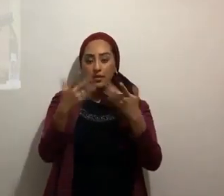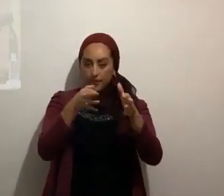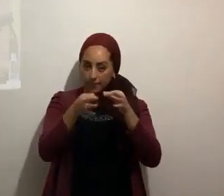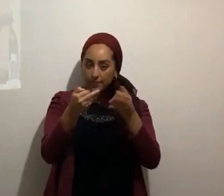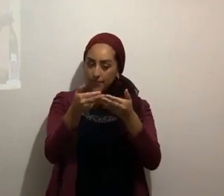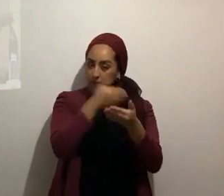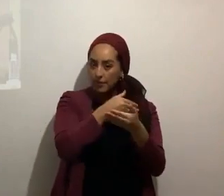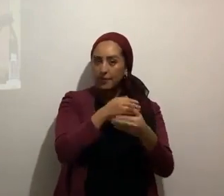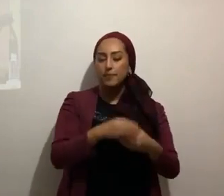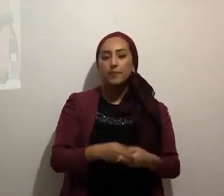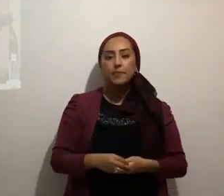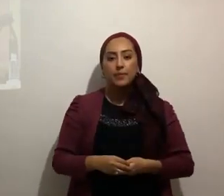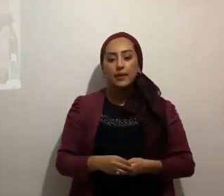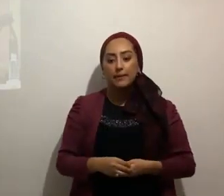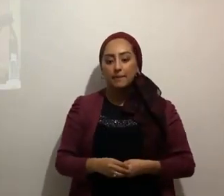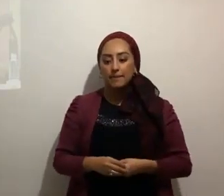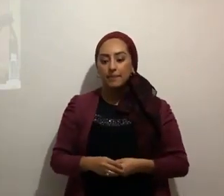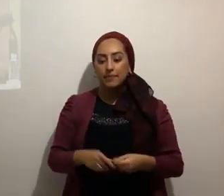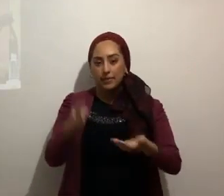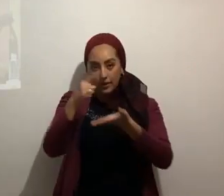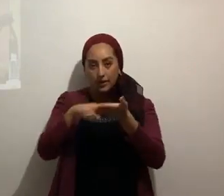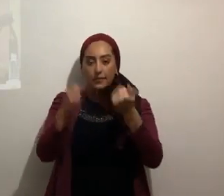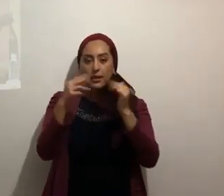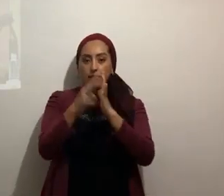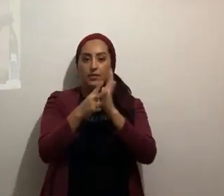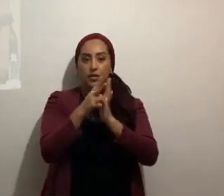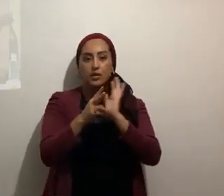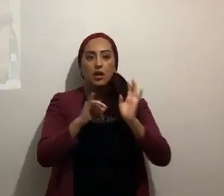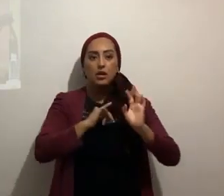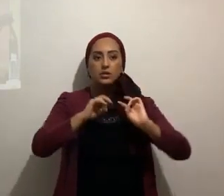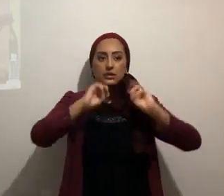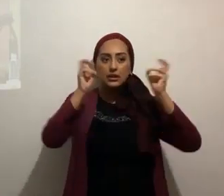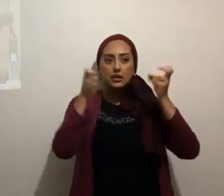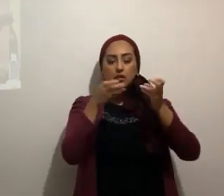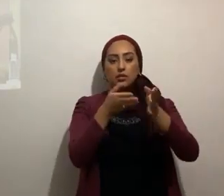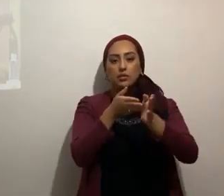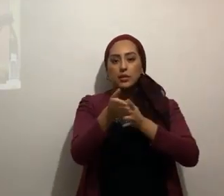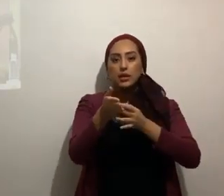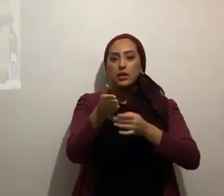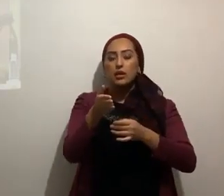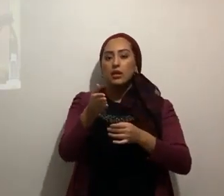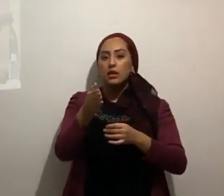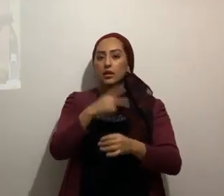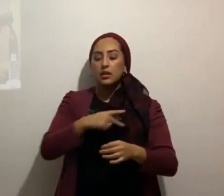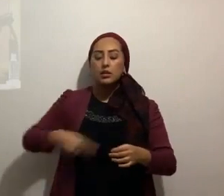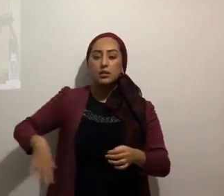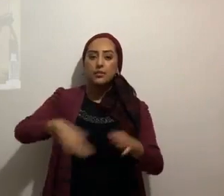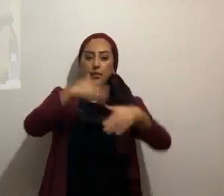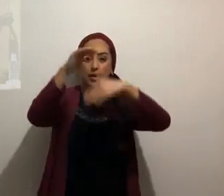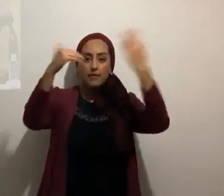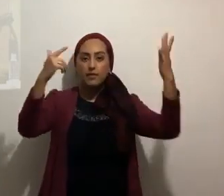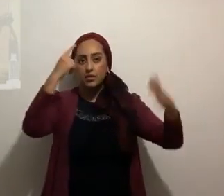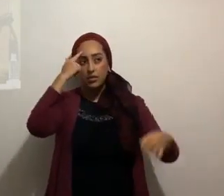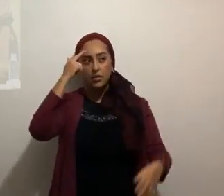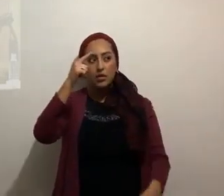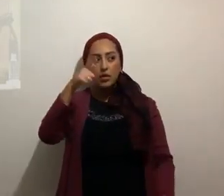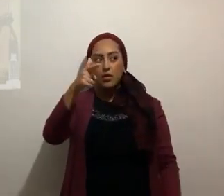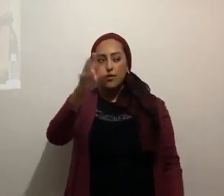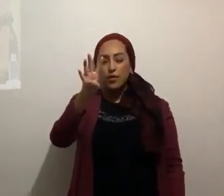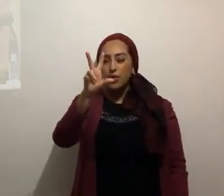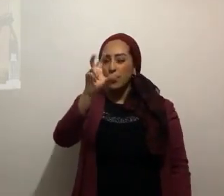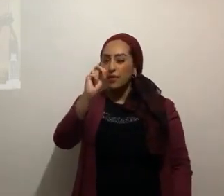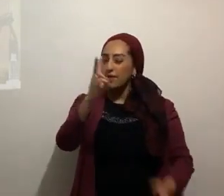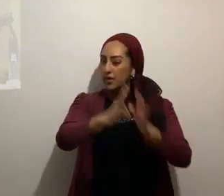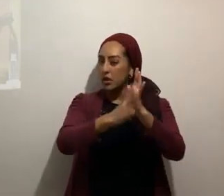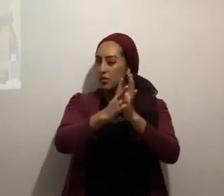expliqué. Busca varios videos que se titulan Profundidades del Reino de los Cielos, son más o menos 24 o 30 videos, no